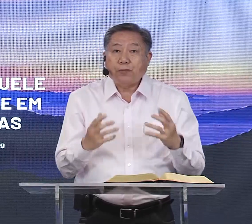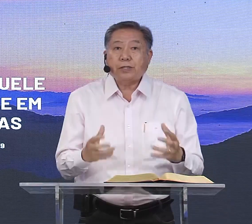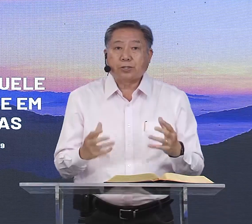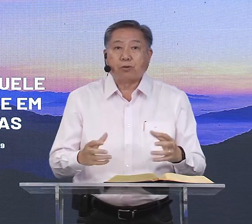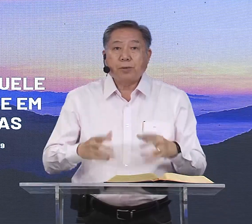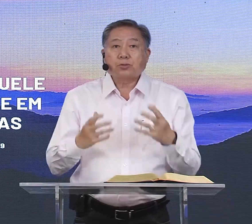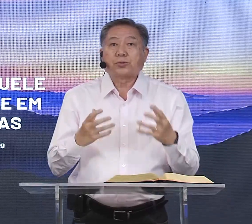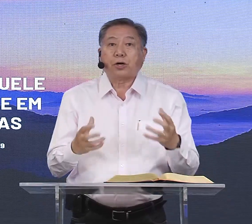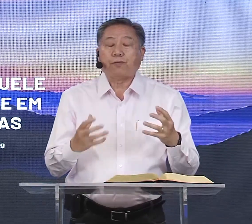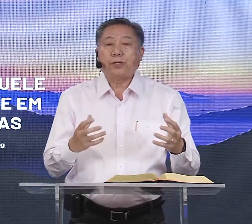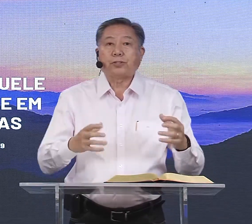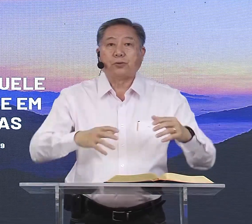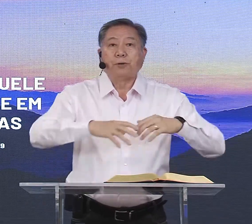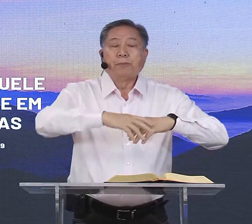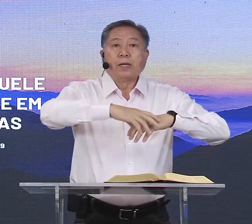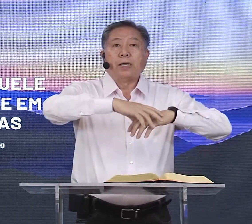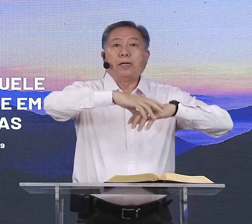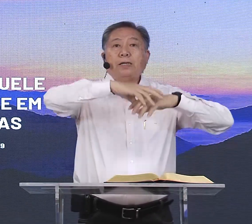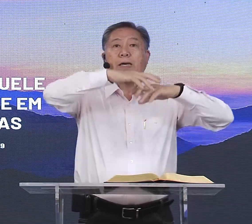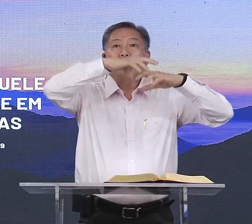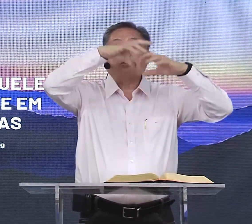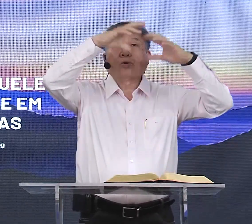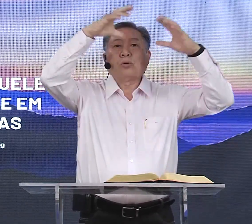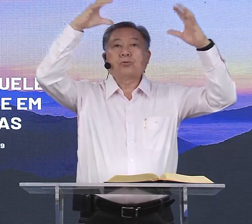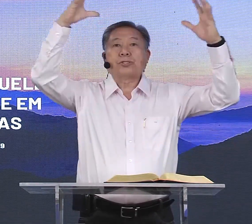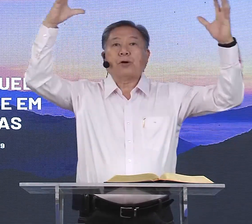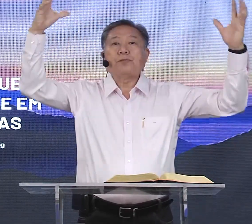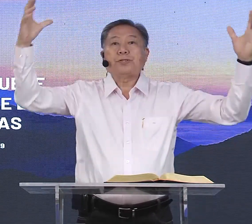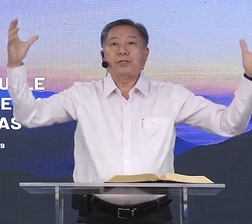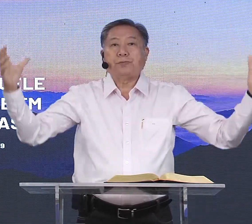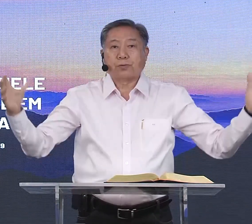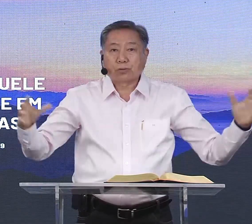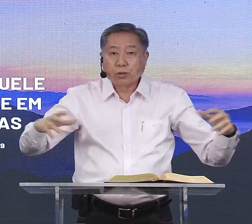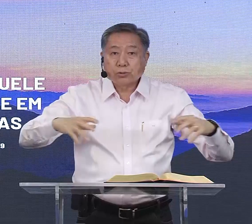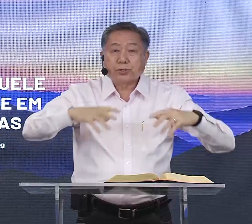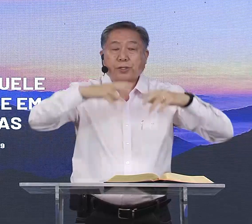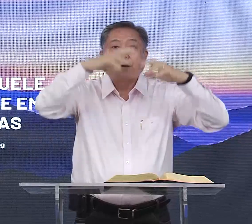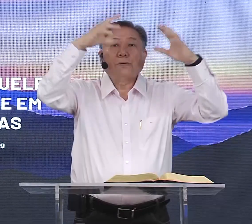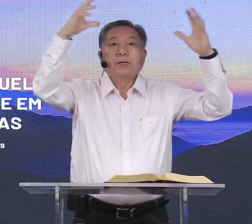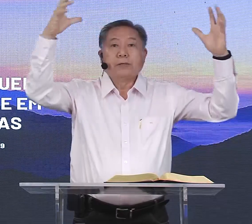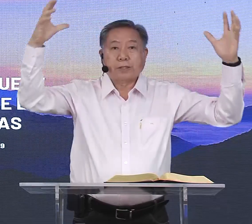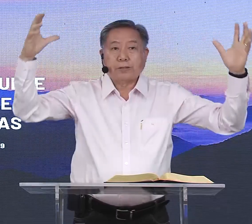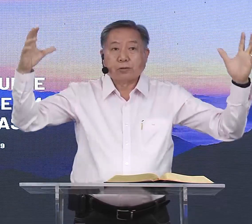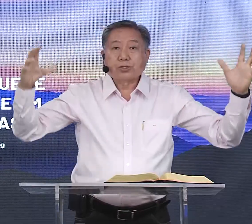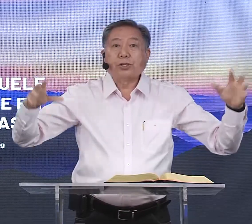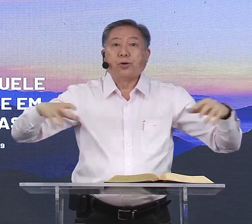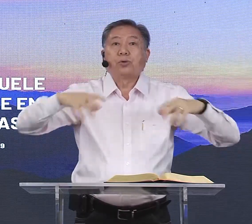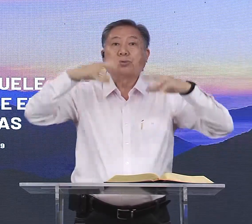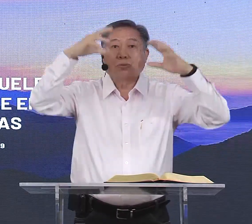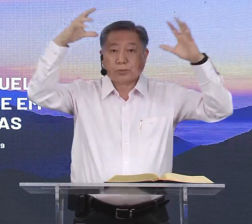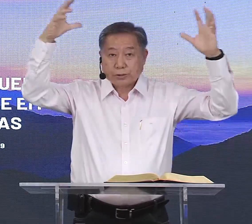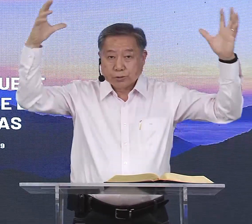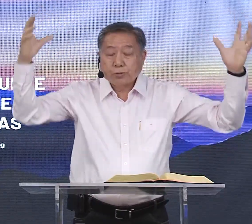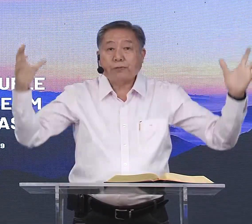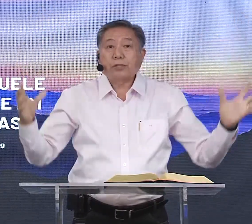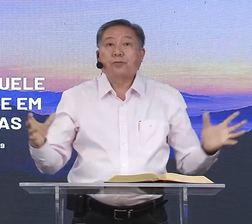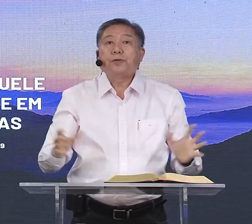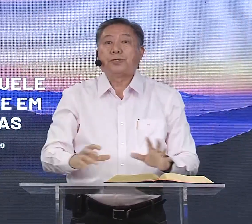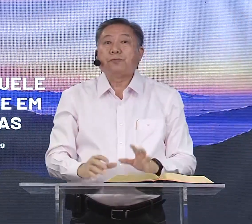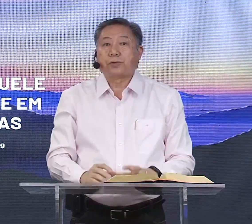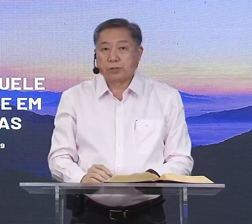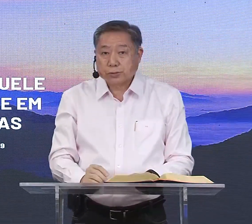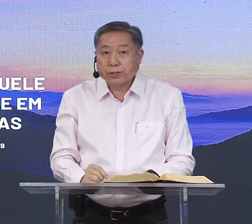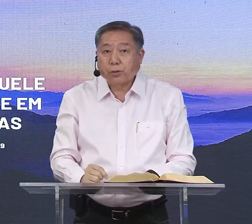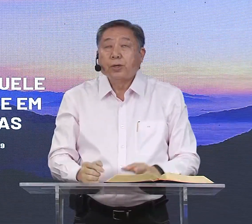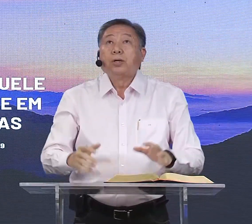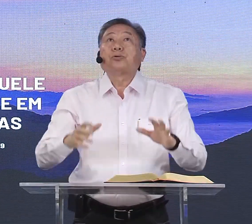céu físico, mesmo o céu físico, ele é todo o céu visível, todo o céu que Deus criou, todo esse universo